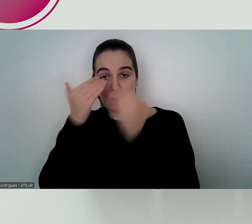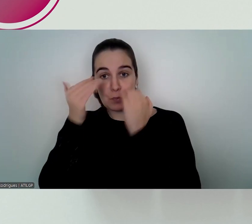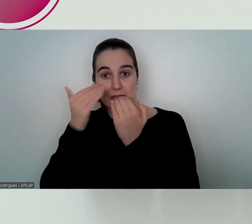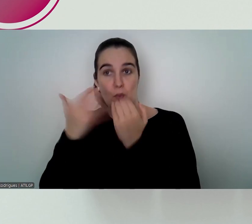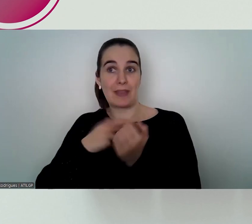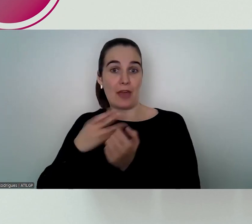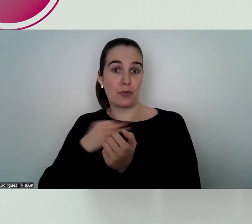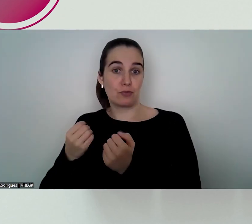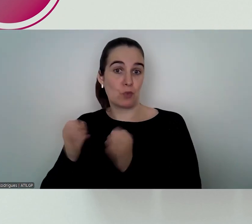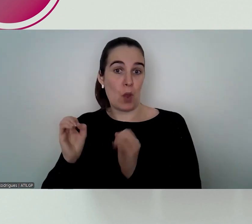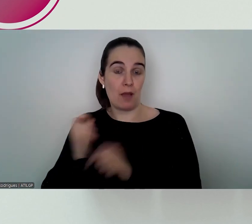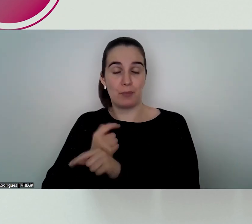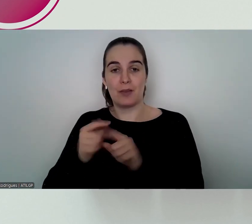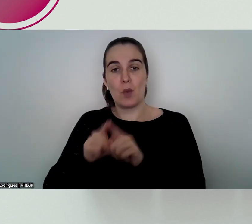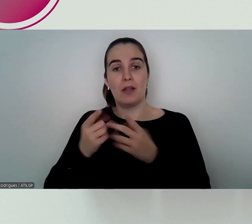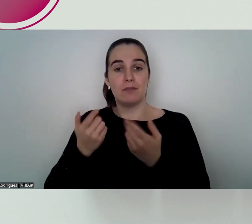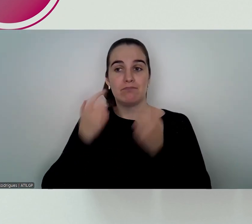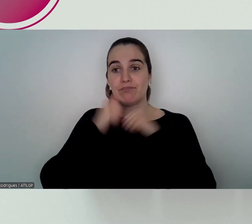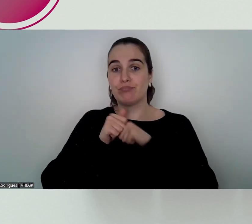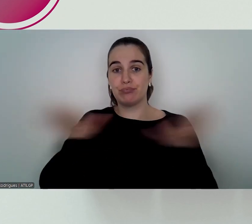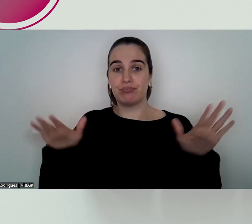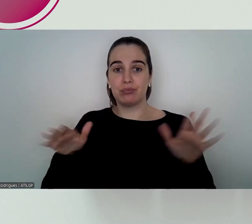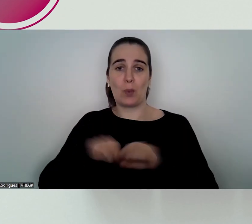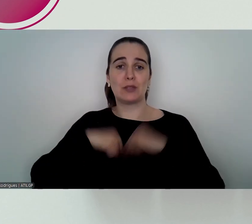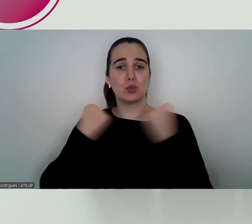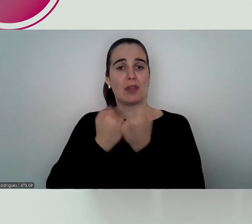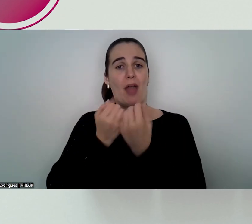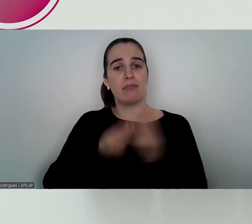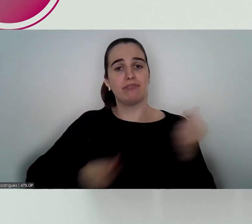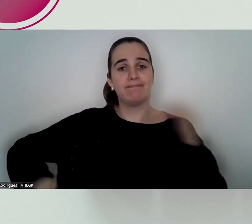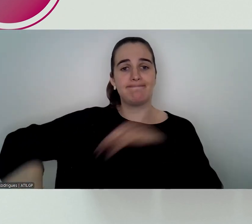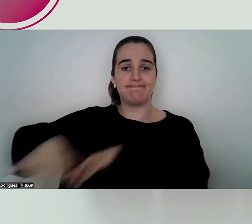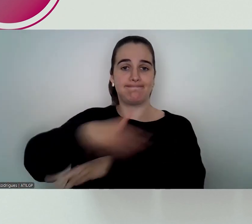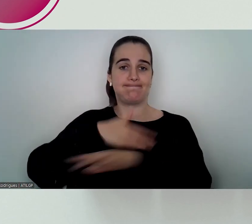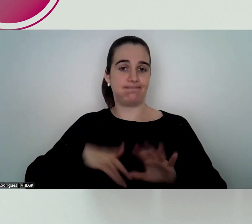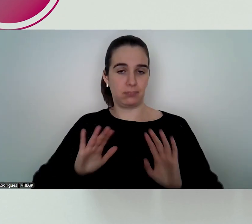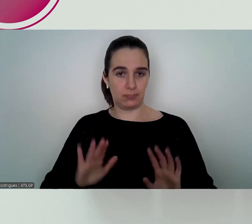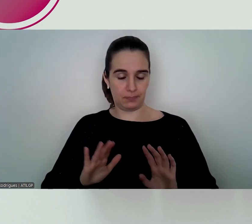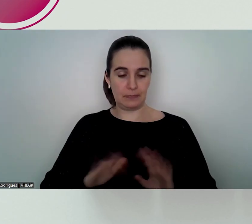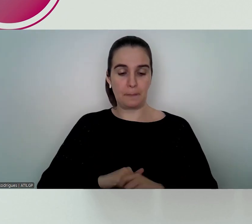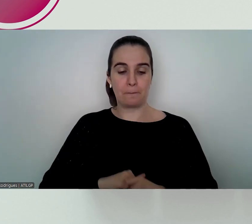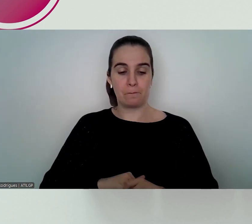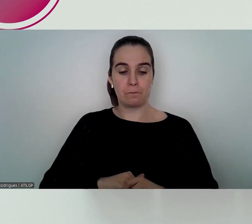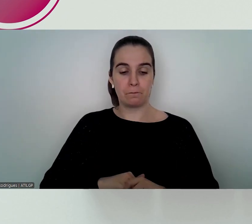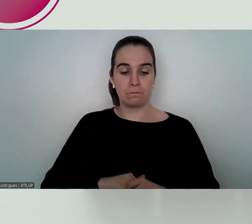e, portanto, é um custo que fica diluído na sociedade. Há que,